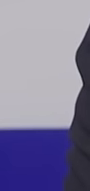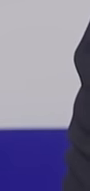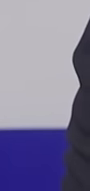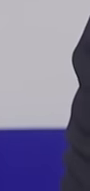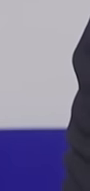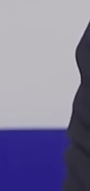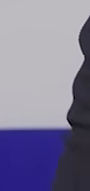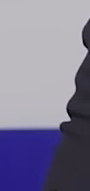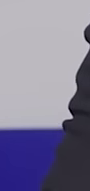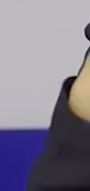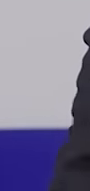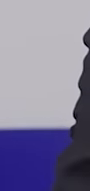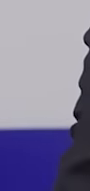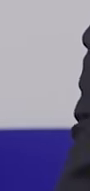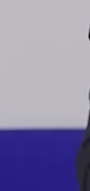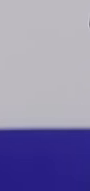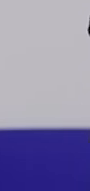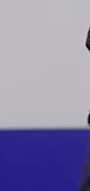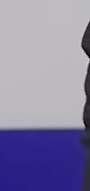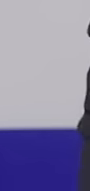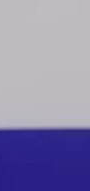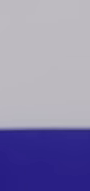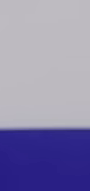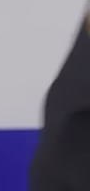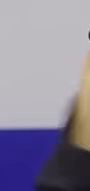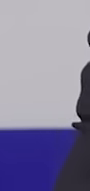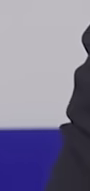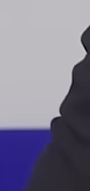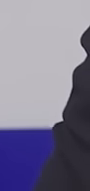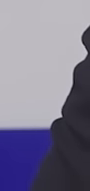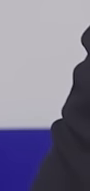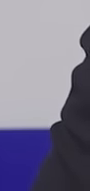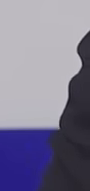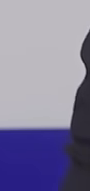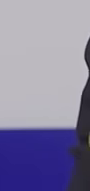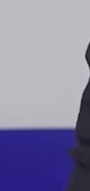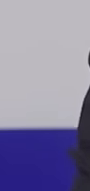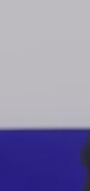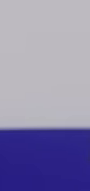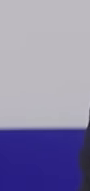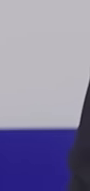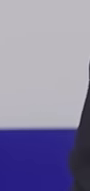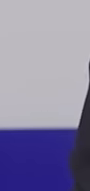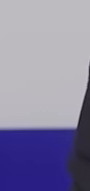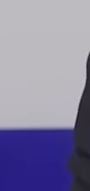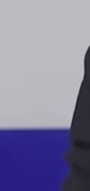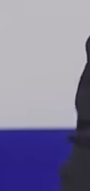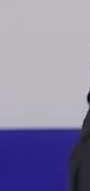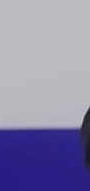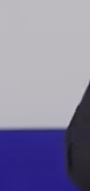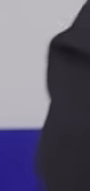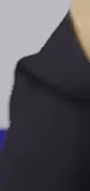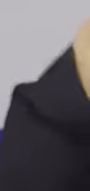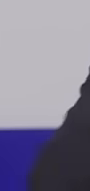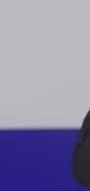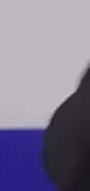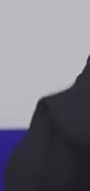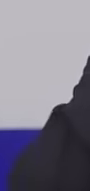책임이 따르는 것이고 그 책임의 핵심은 지금의 이